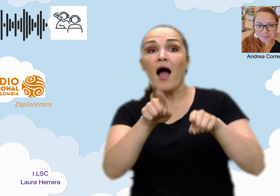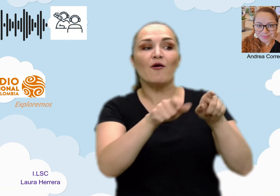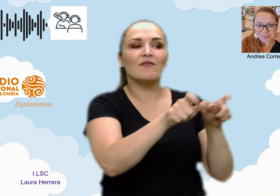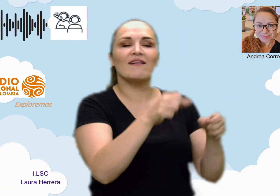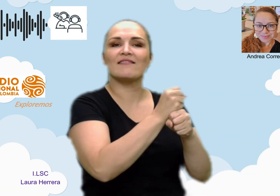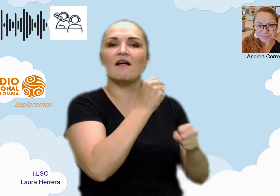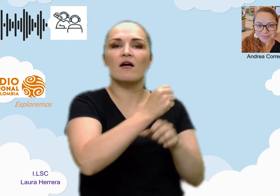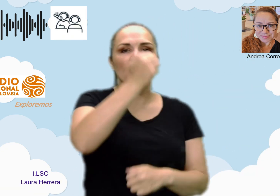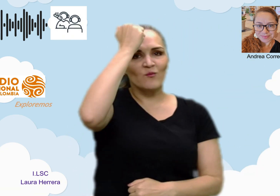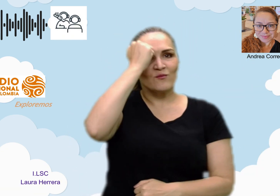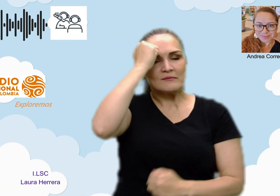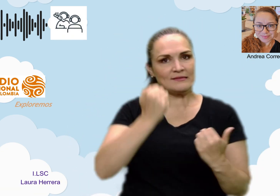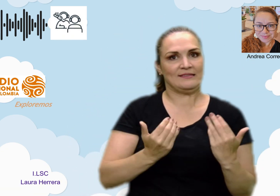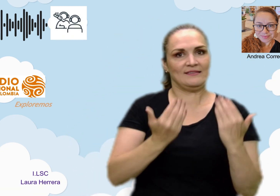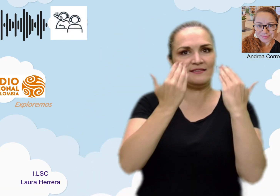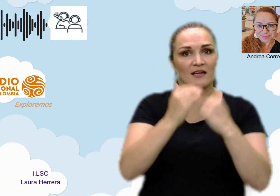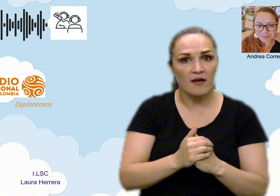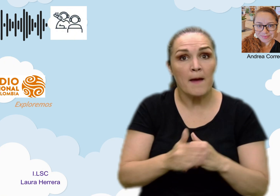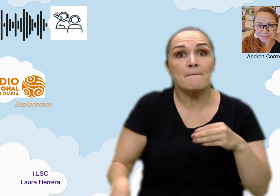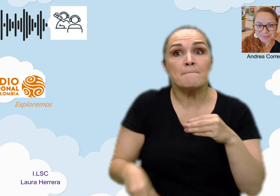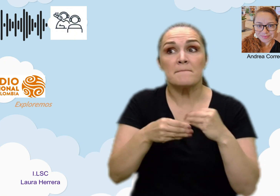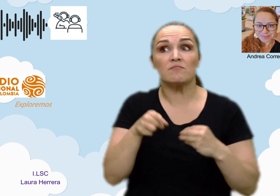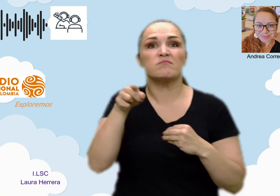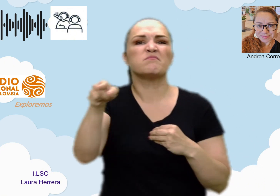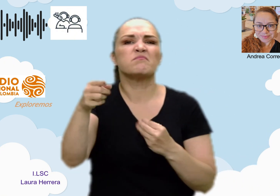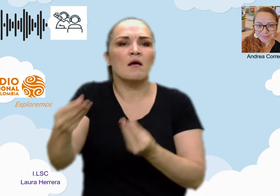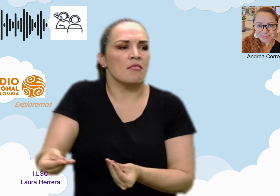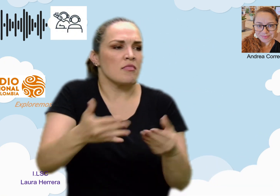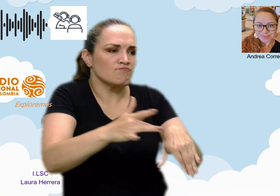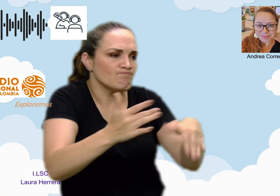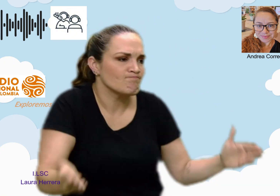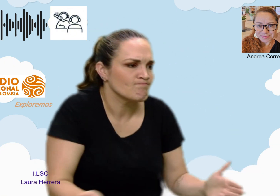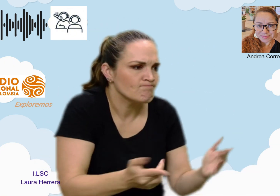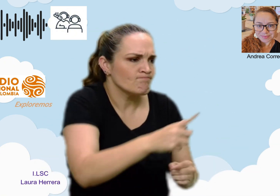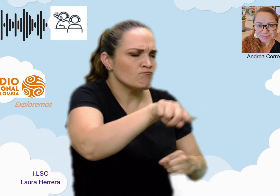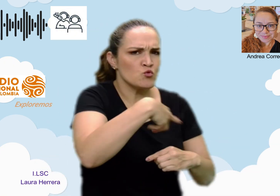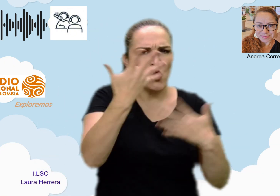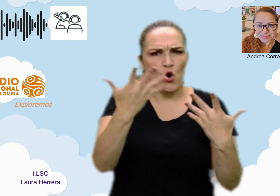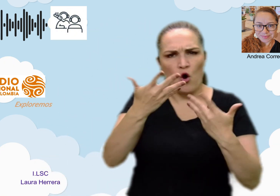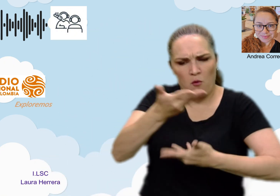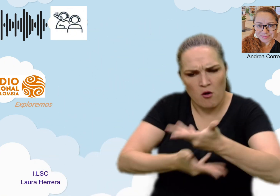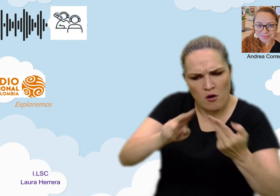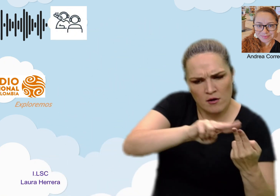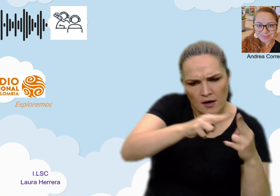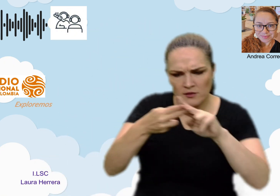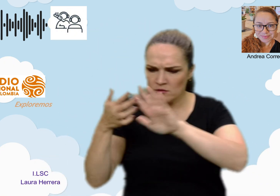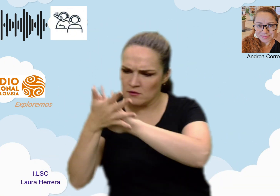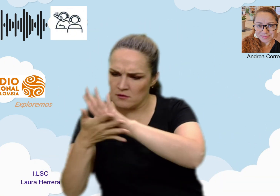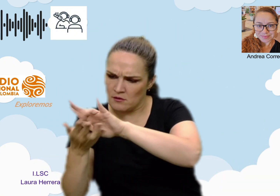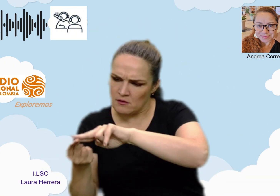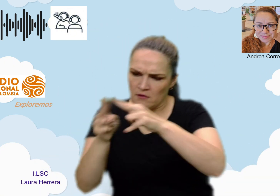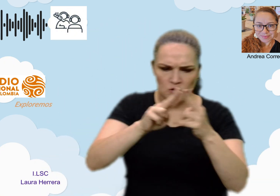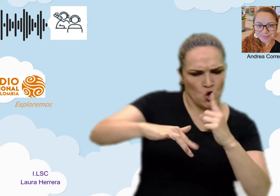profesionales, sobre todo aquellos que trabajan en temas de pedagogía. Y además ayuda a la interacción, a la motivación y al acercamiento a